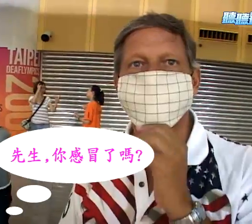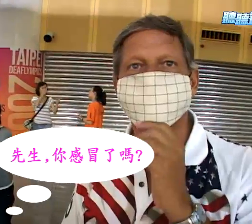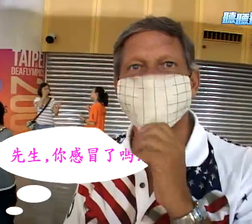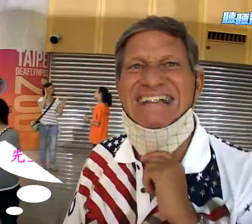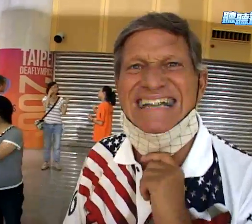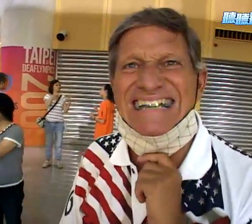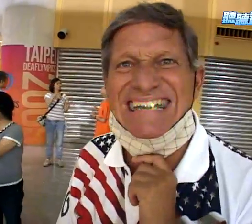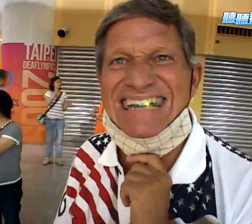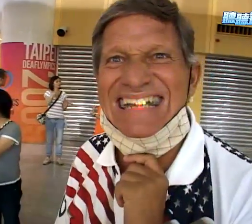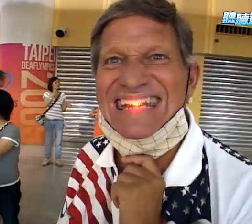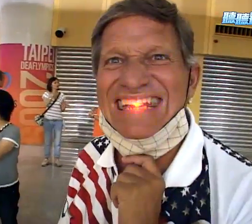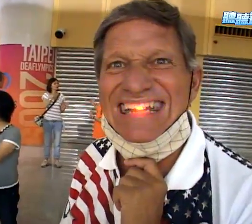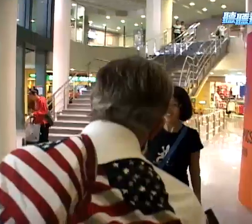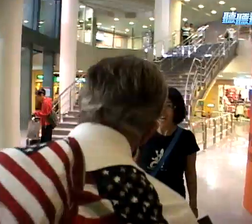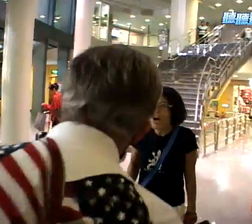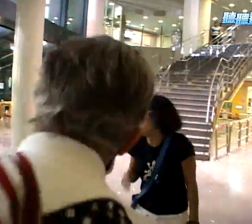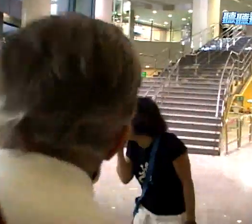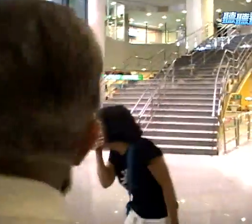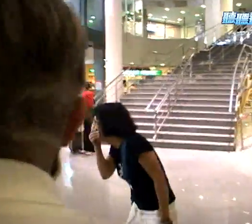哦，哎。